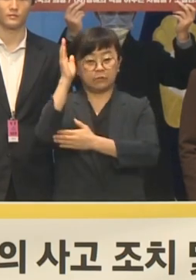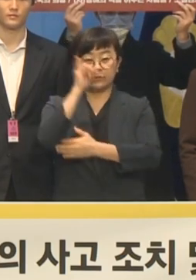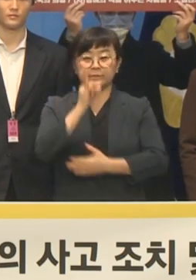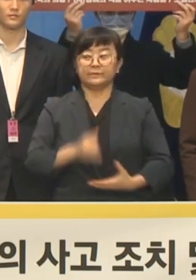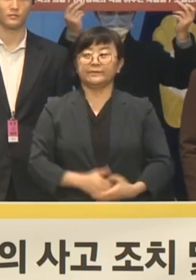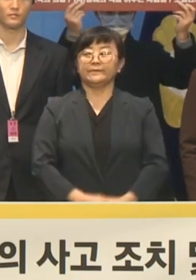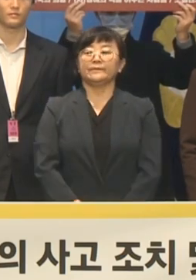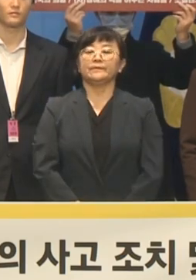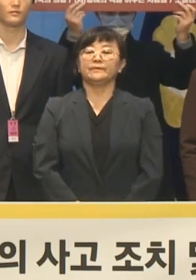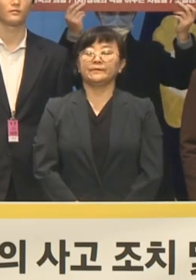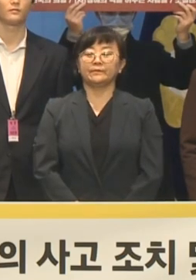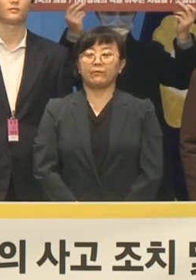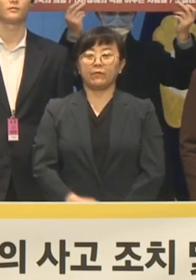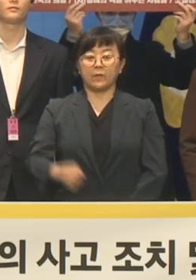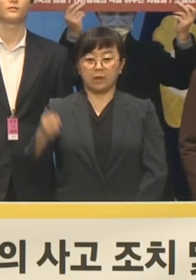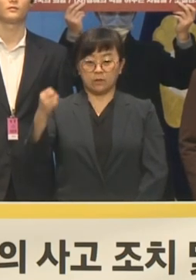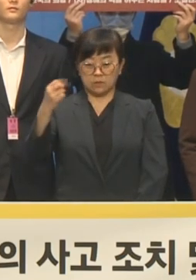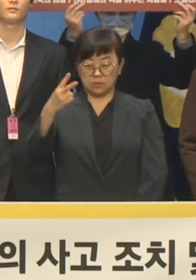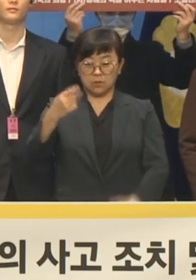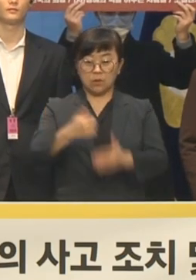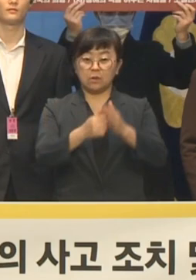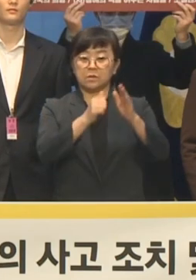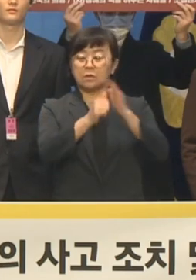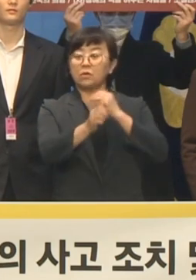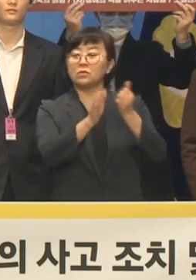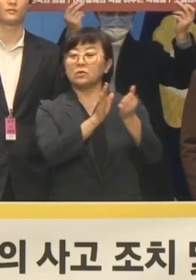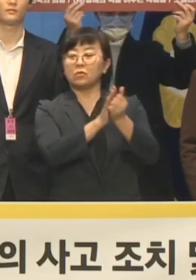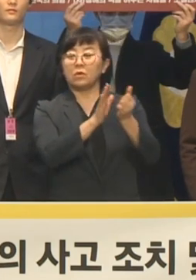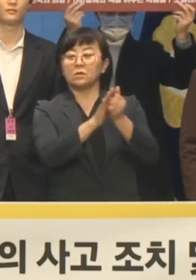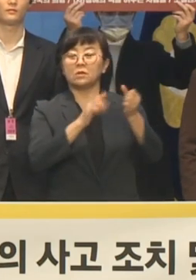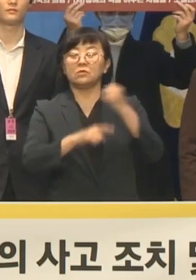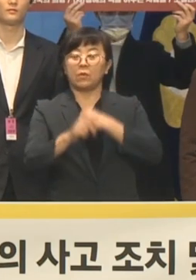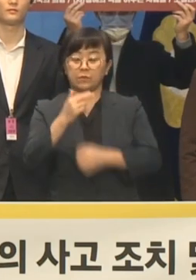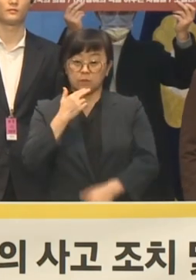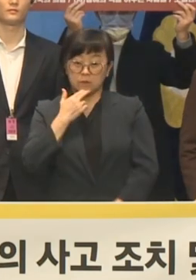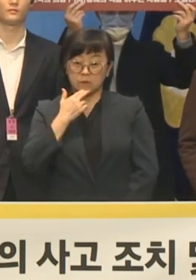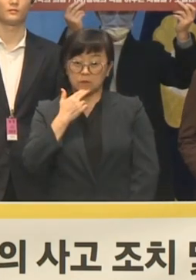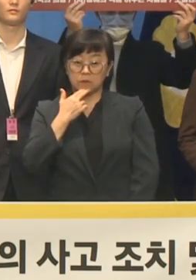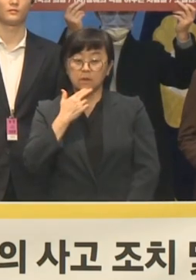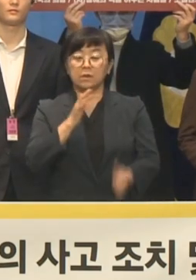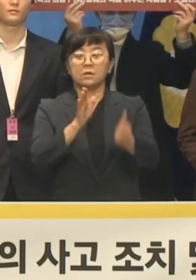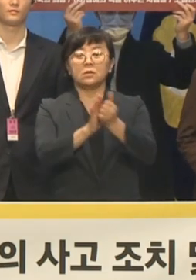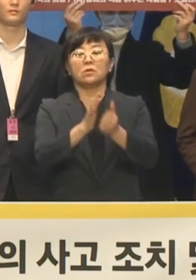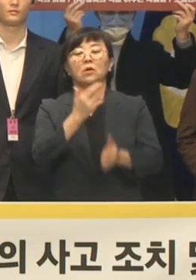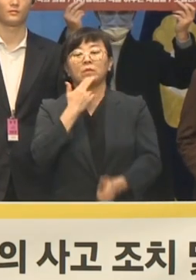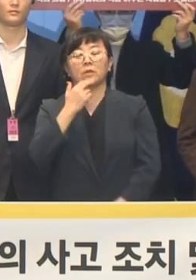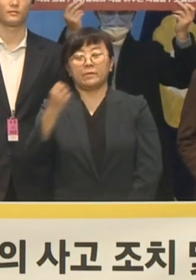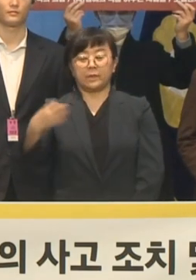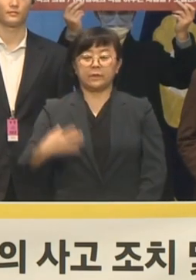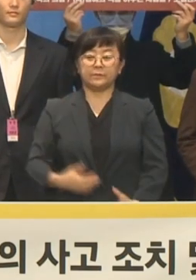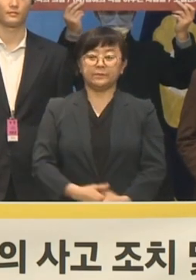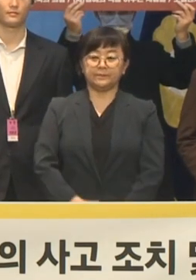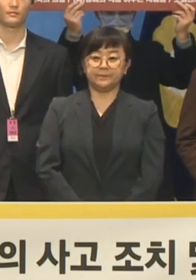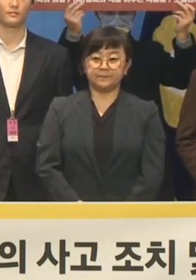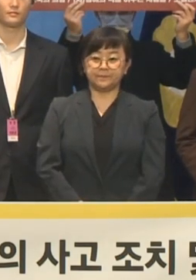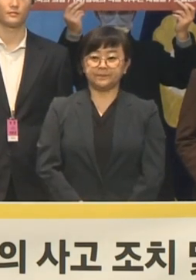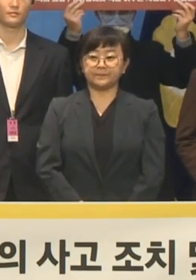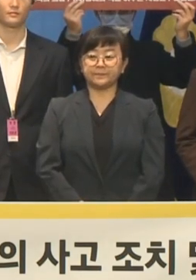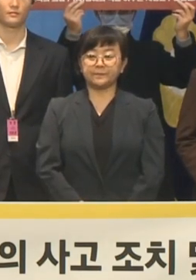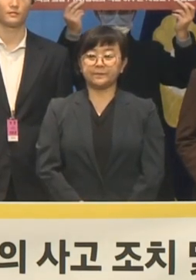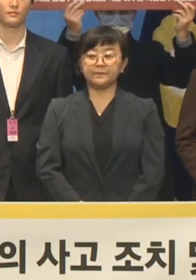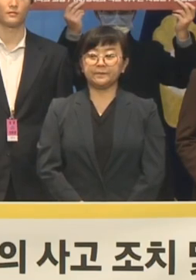있습니다. 또한 그 선수를 도와줄 명분이 없어 지원이 없다고 얘기합니다.